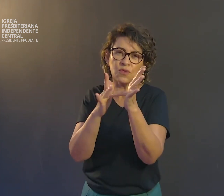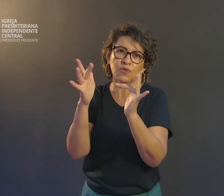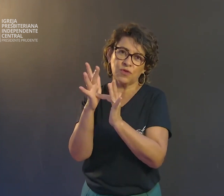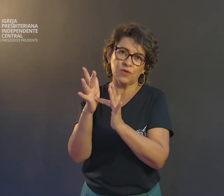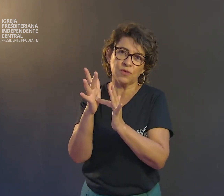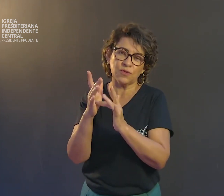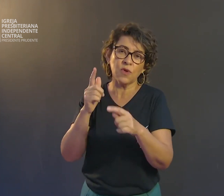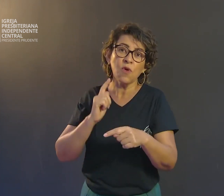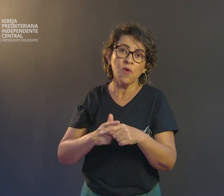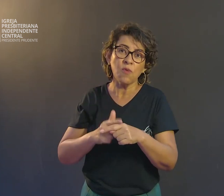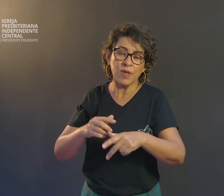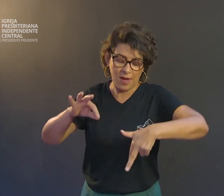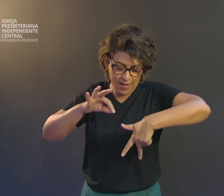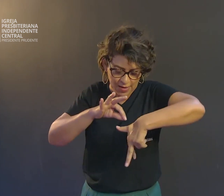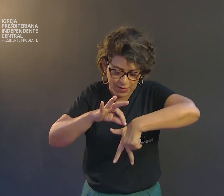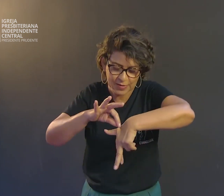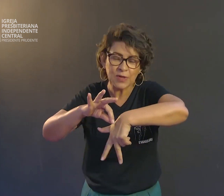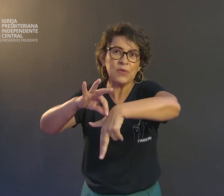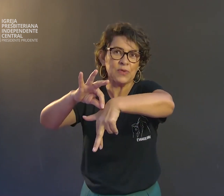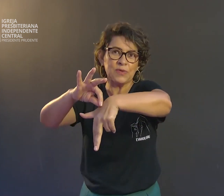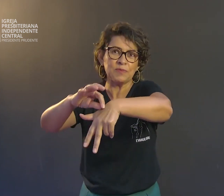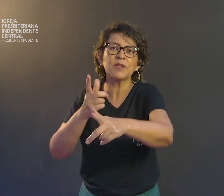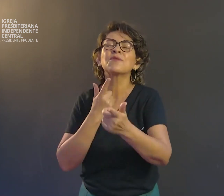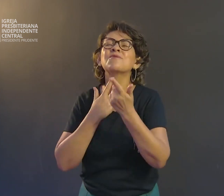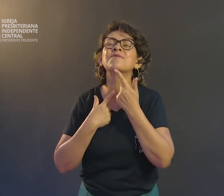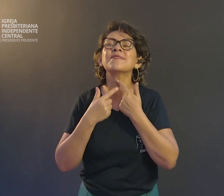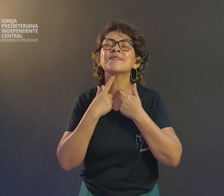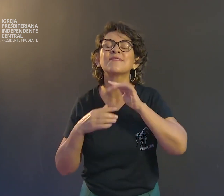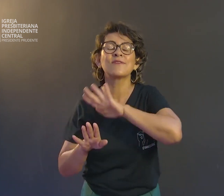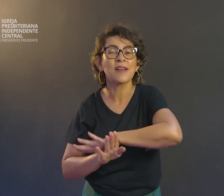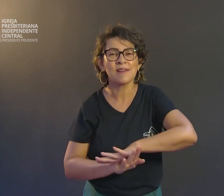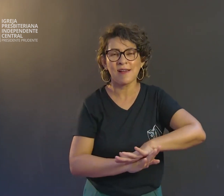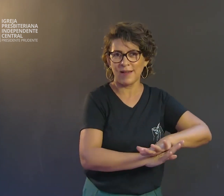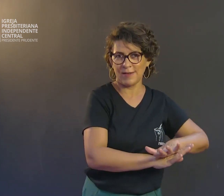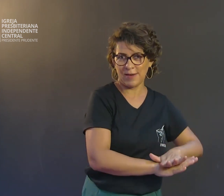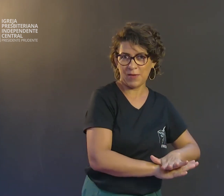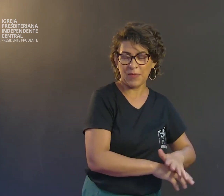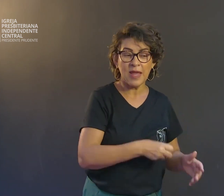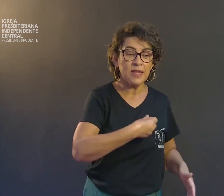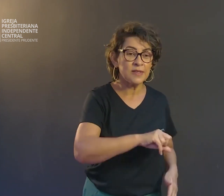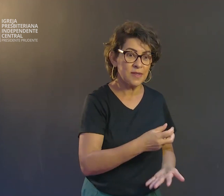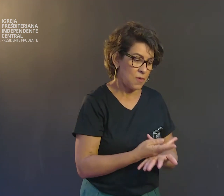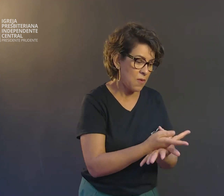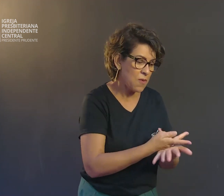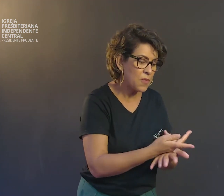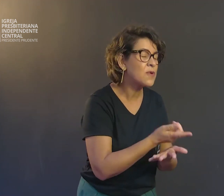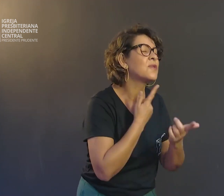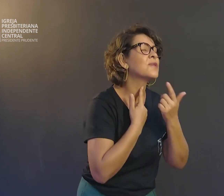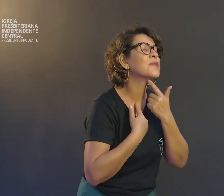Quem vive segundo a carne tem uma mente voltada para o que a carne deseja, Mas quem, de acordo com